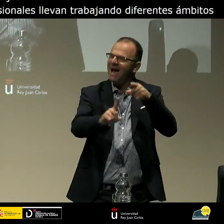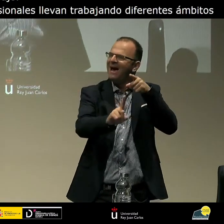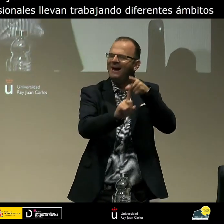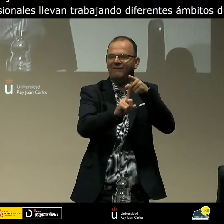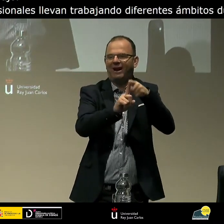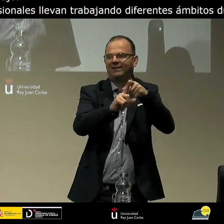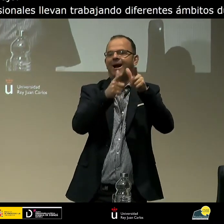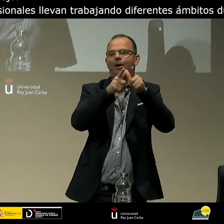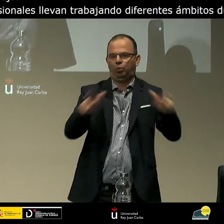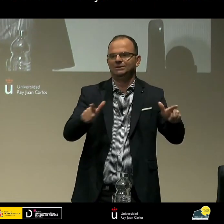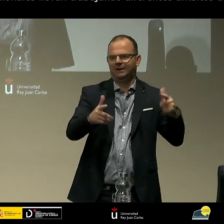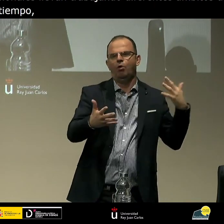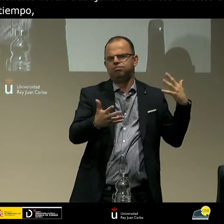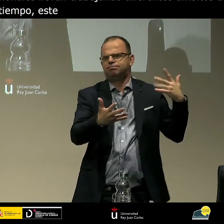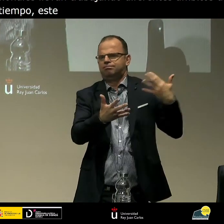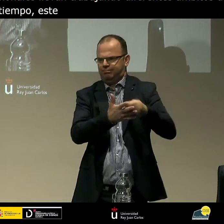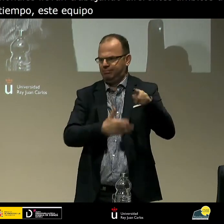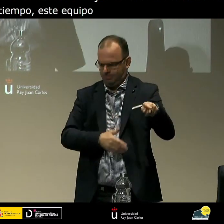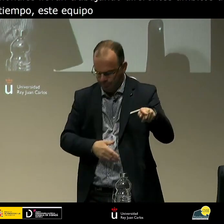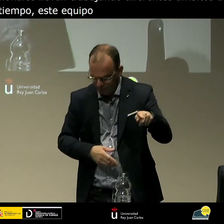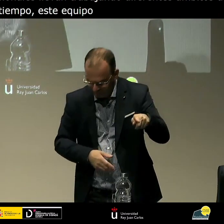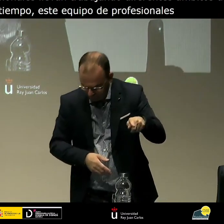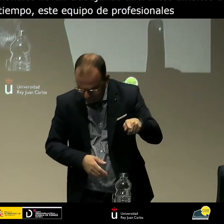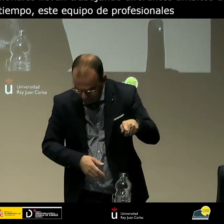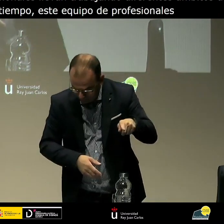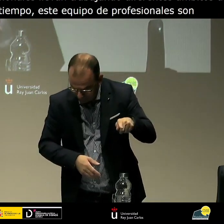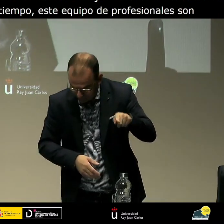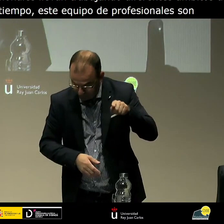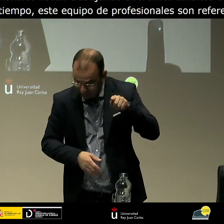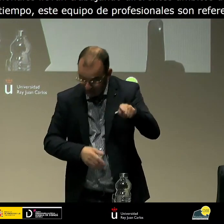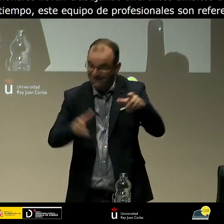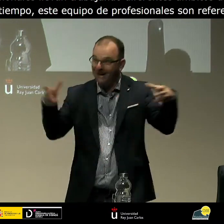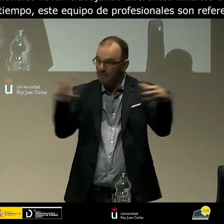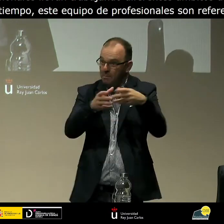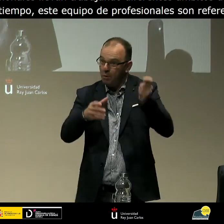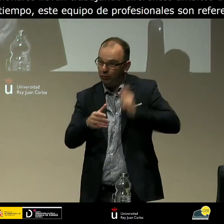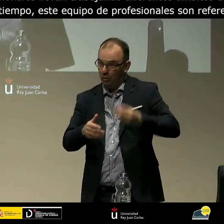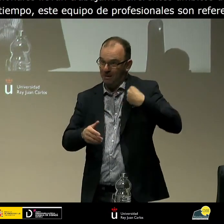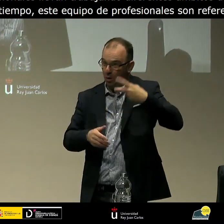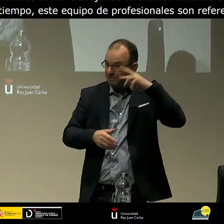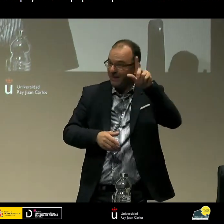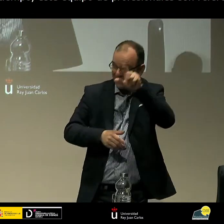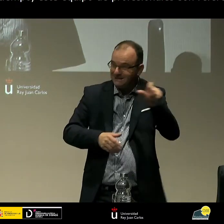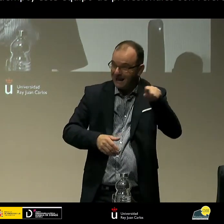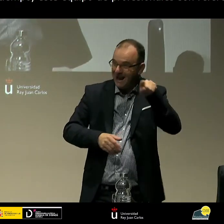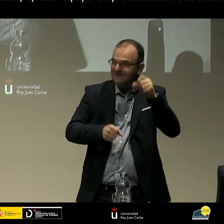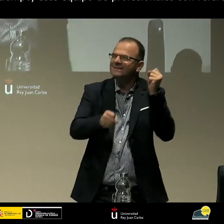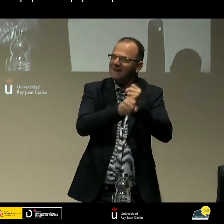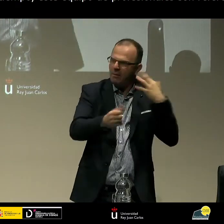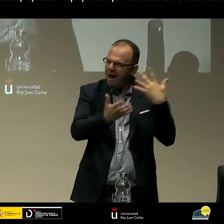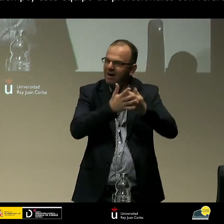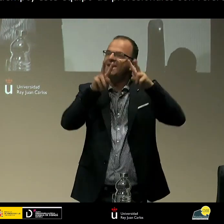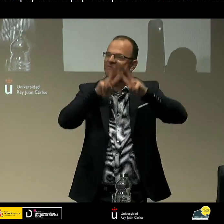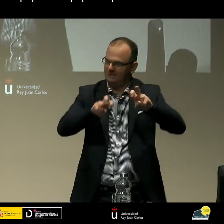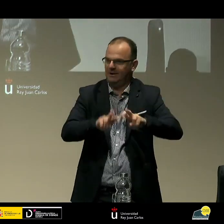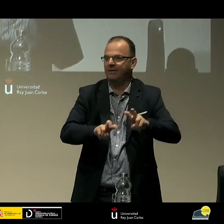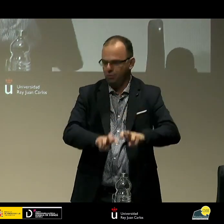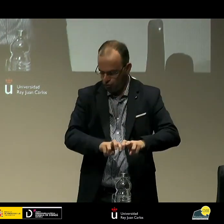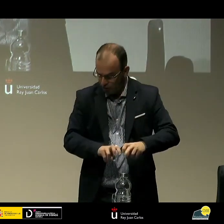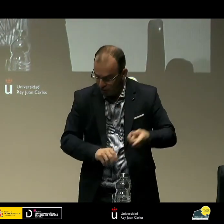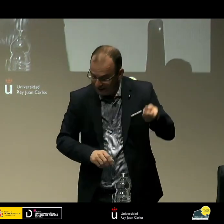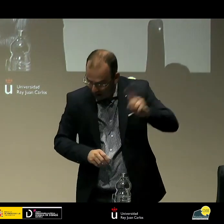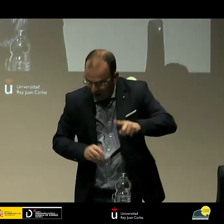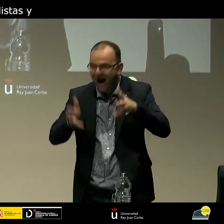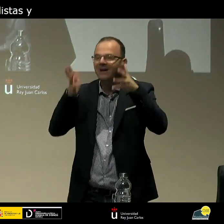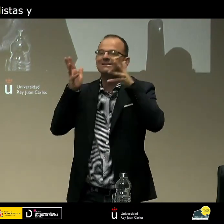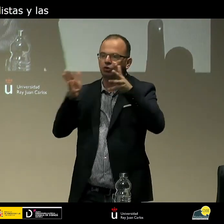Este equipo de profesionales son referentes lingüísticos. los especialistas y las especialistas